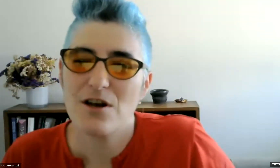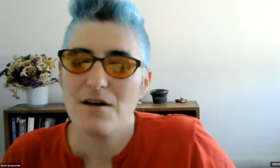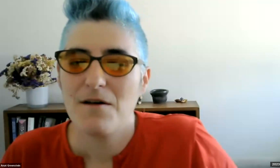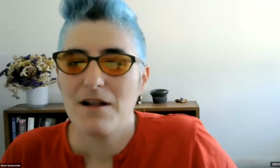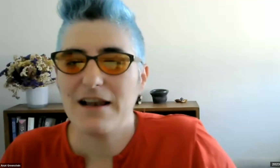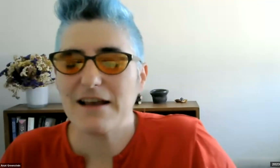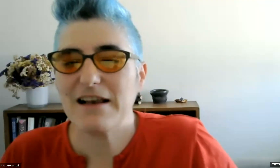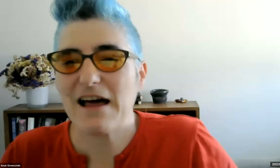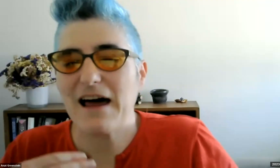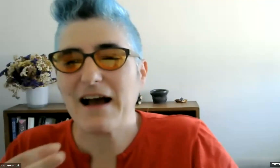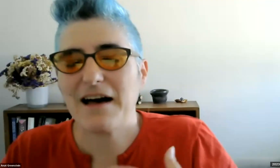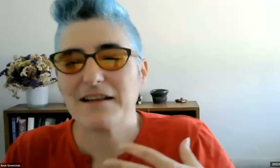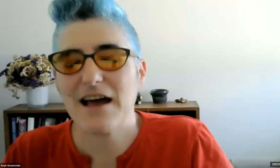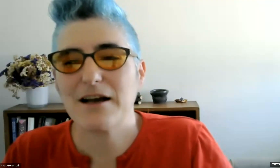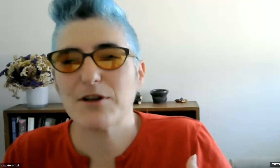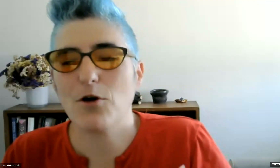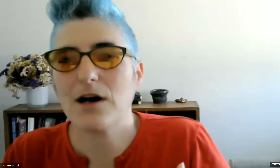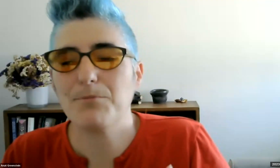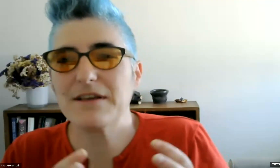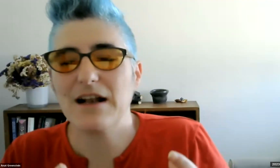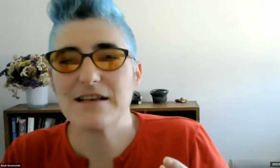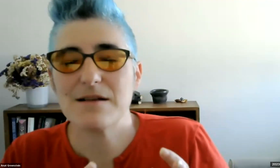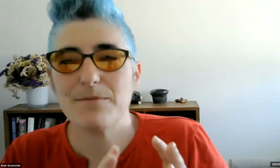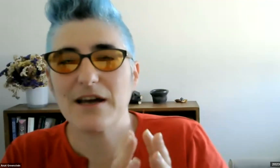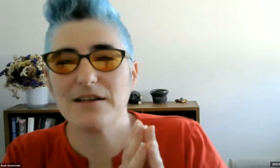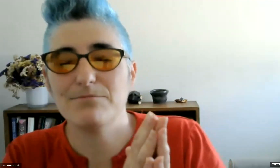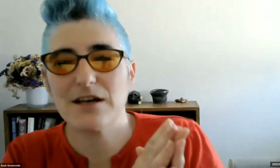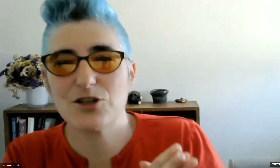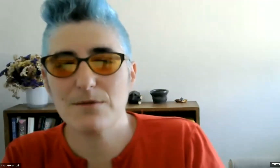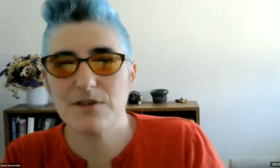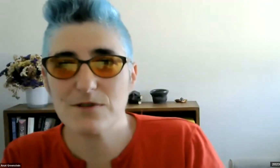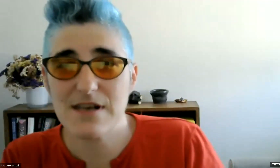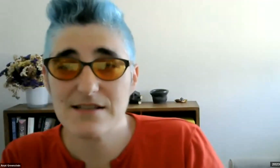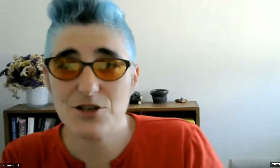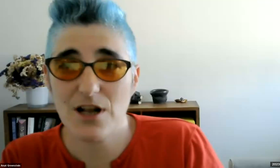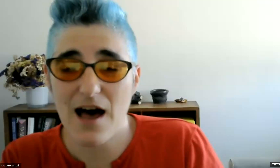לקחת חלק בתוך הקפיטליזם הם מקדשים את הנושא הזה של